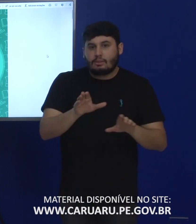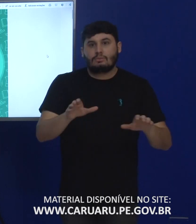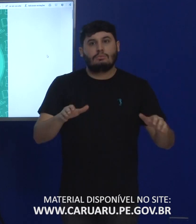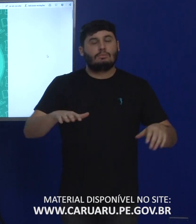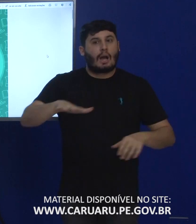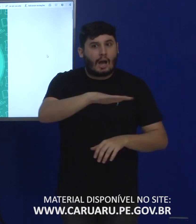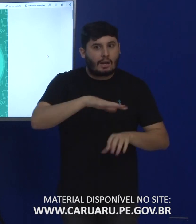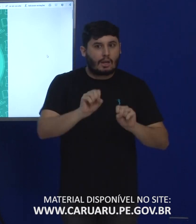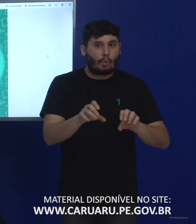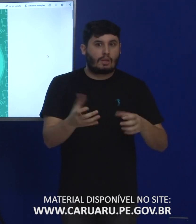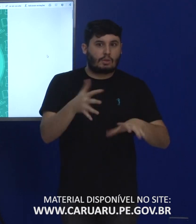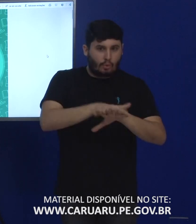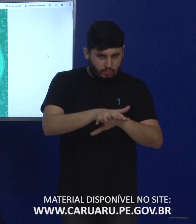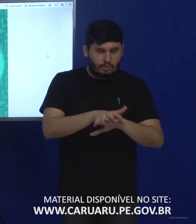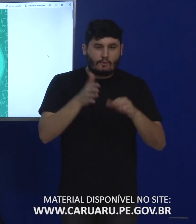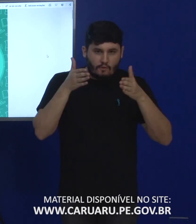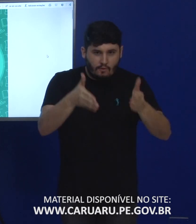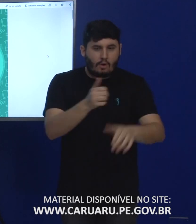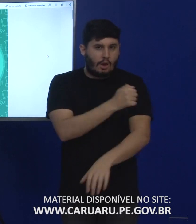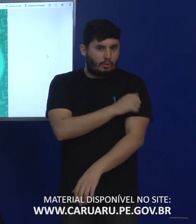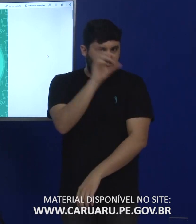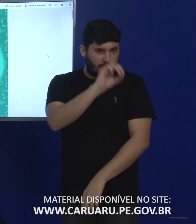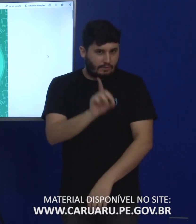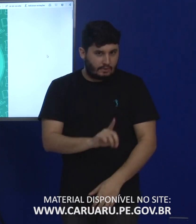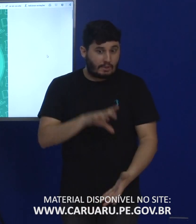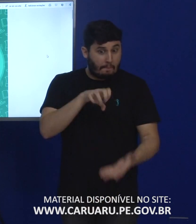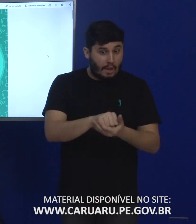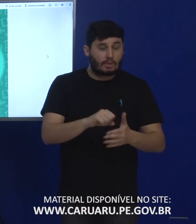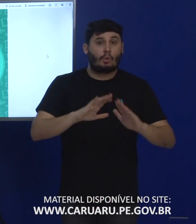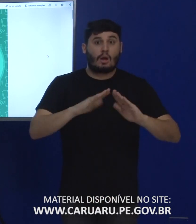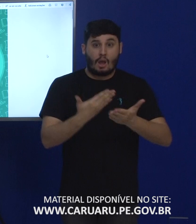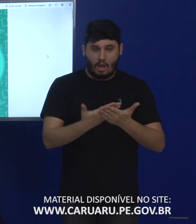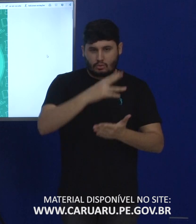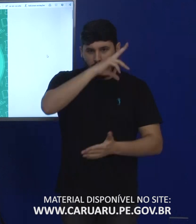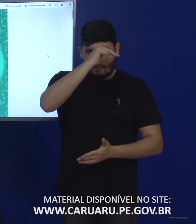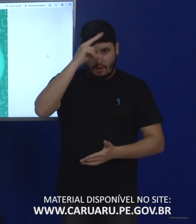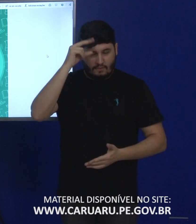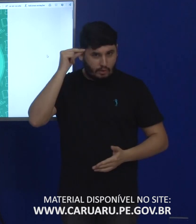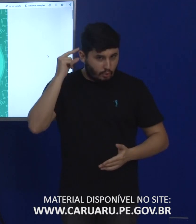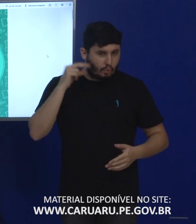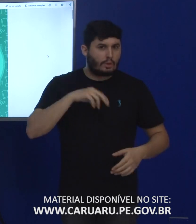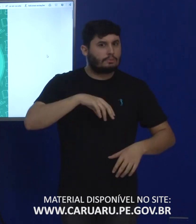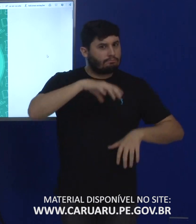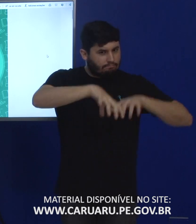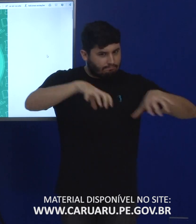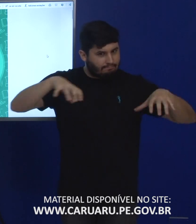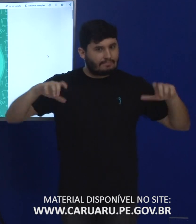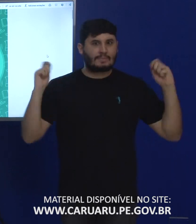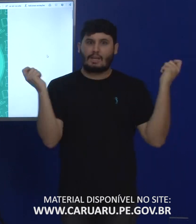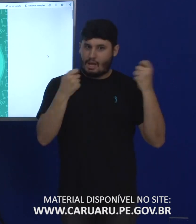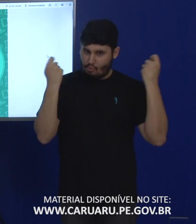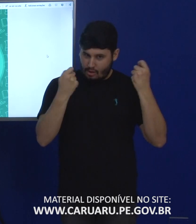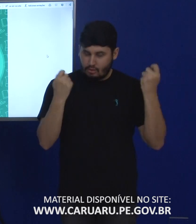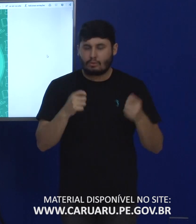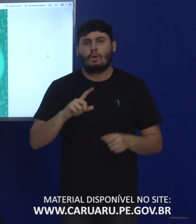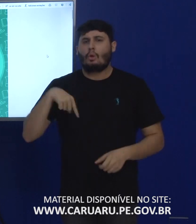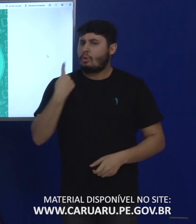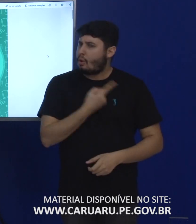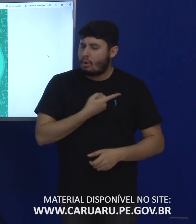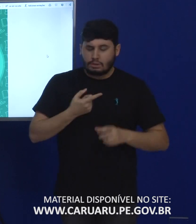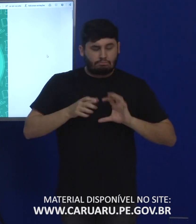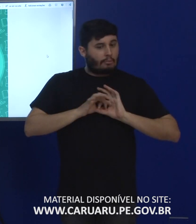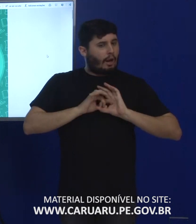nossos estudantes com deficiência matriculados na rede pública municipal da nossa cidade, nos colocando